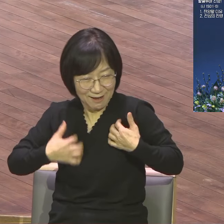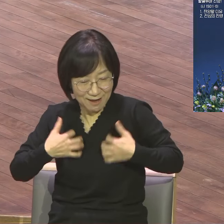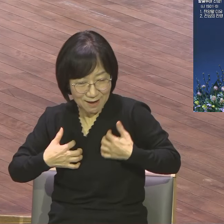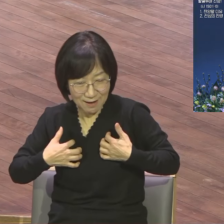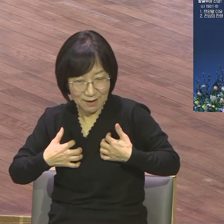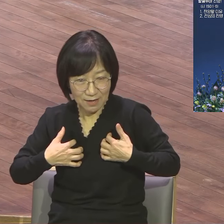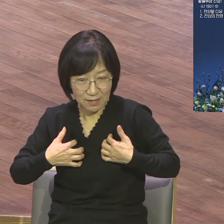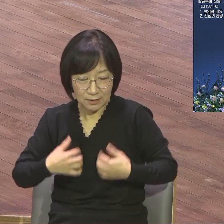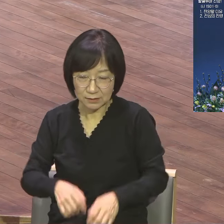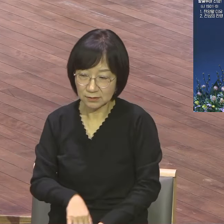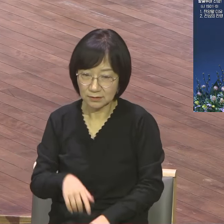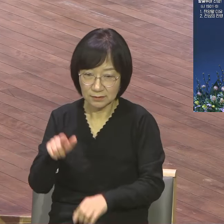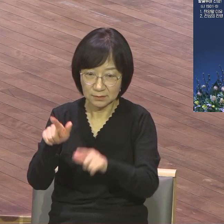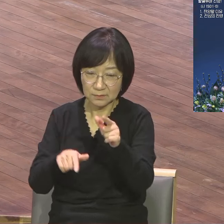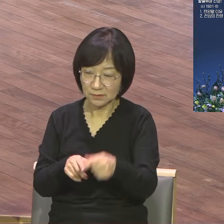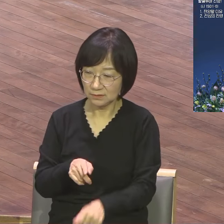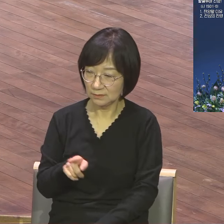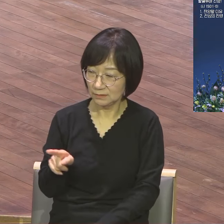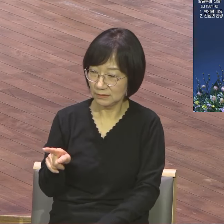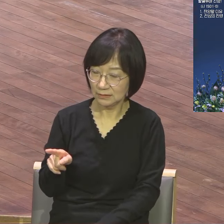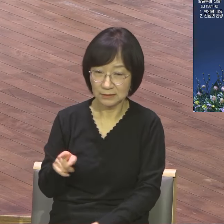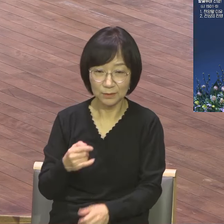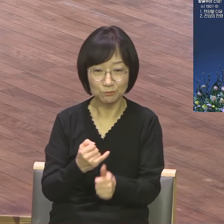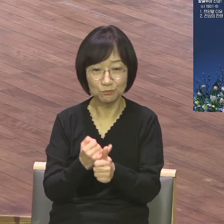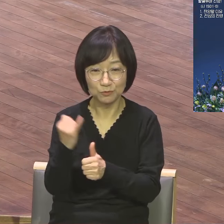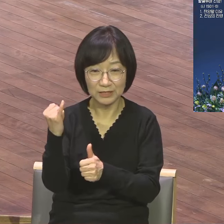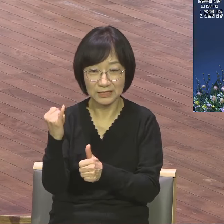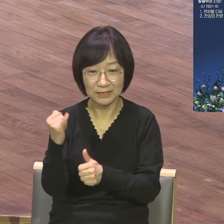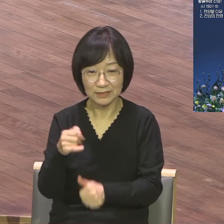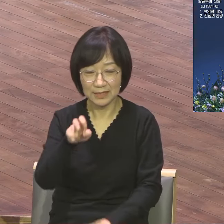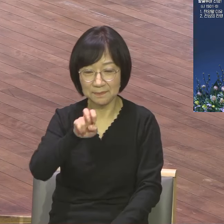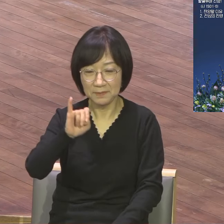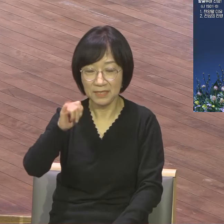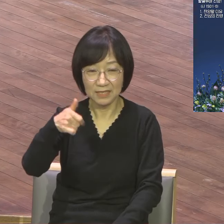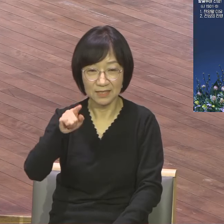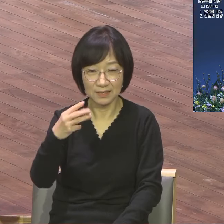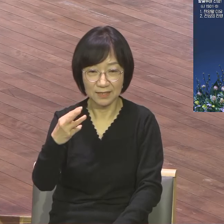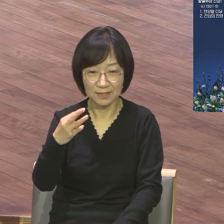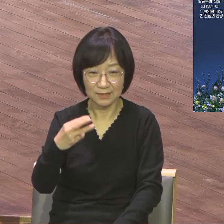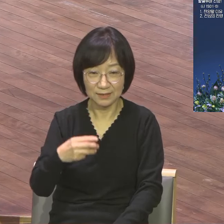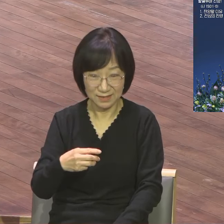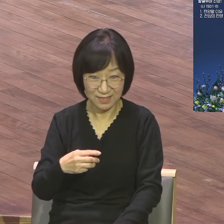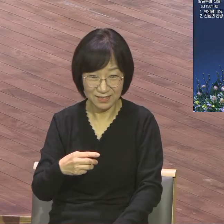이런 모습을 본 다윗의 아내 이 미갈이